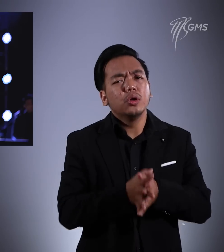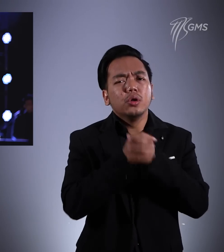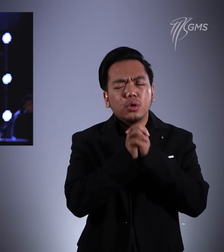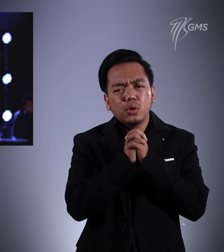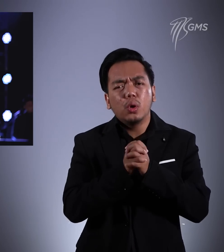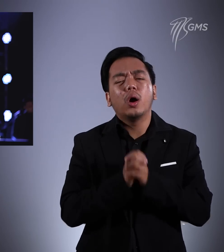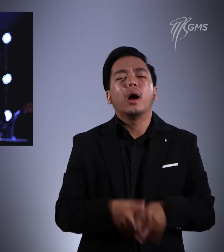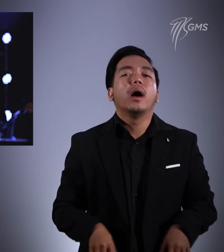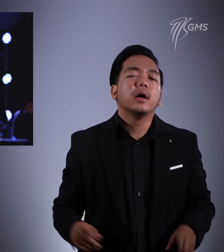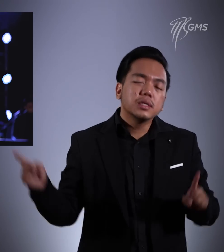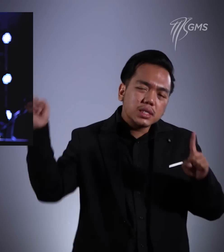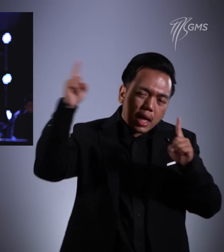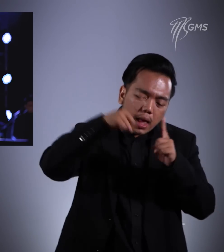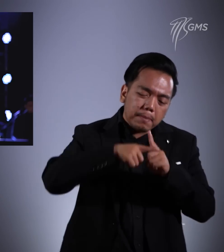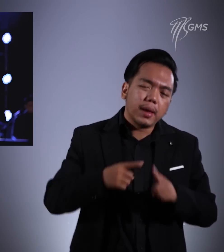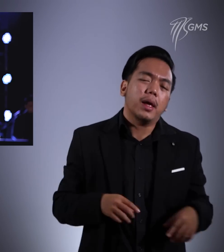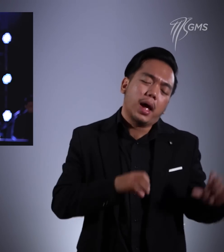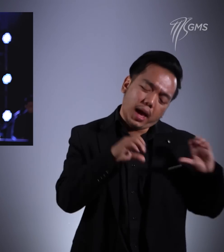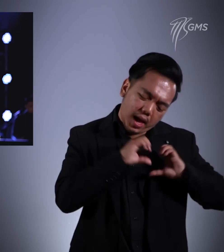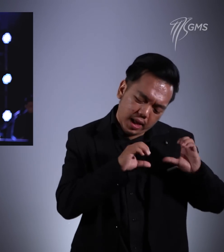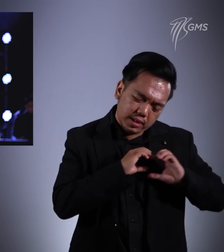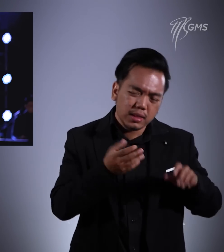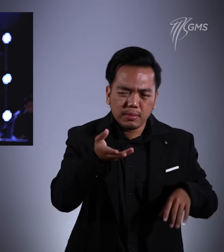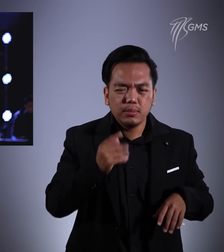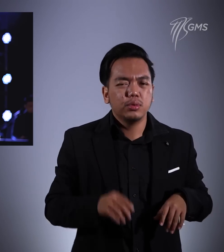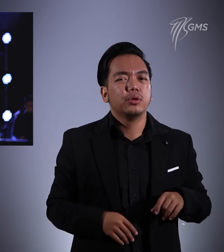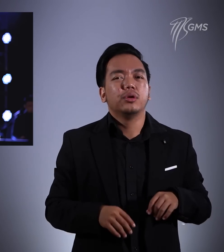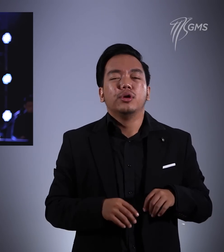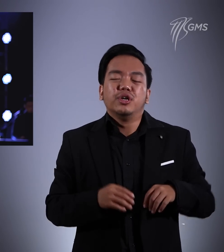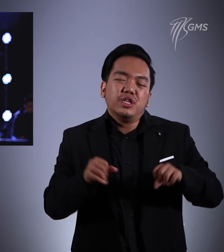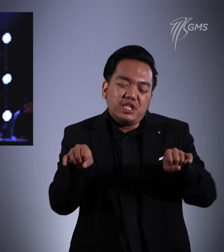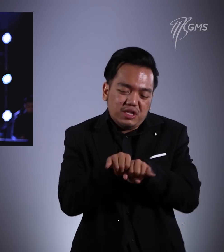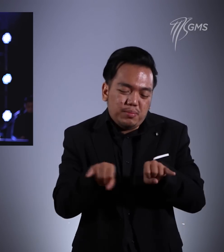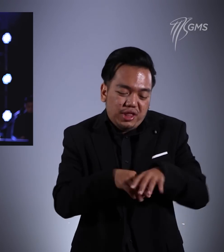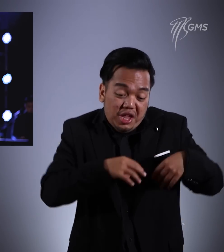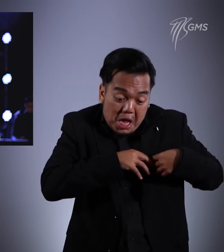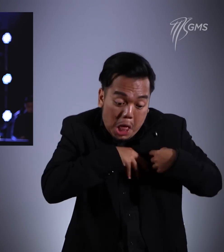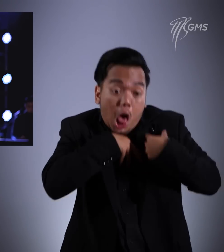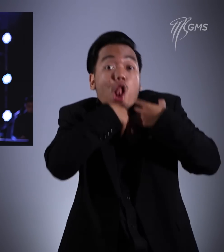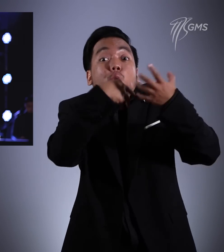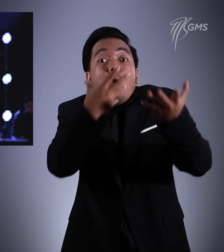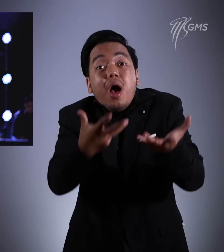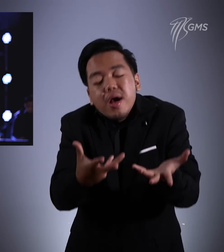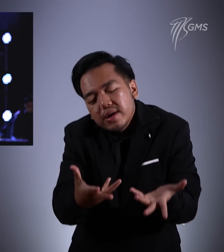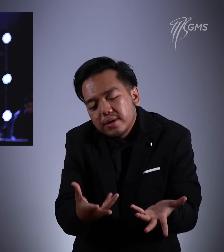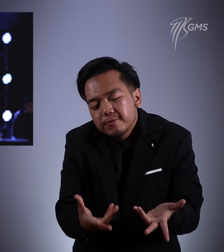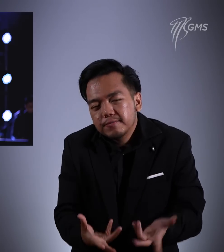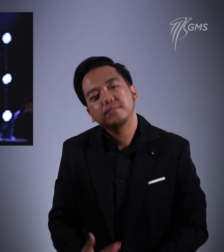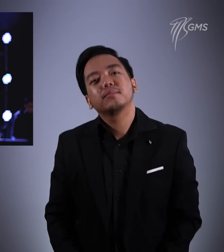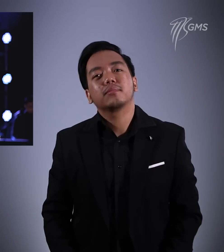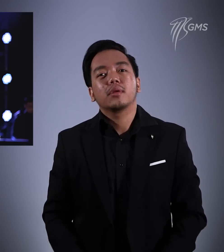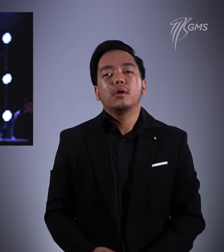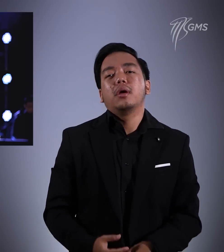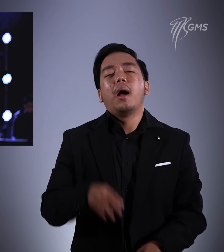Doa hingga hatimu seolah keluar dari jantungnya. Seperti ada melompat dari dada. Doa dengan segenap iman dan